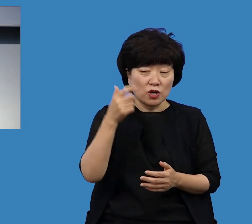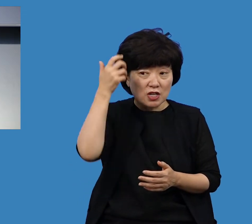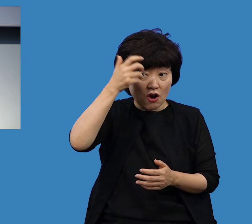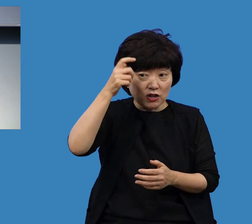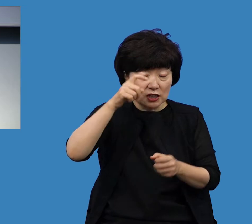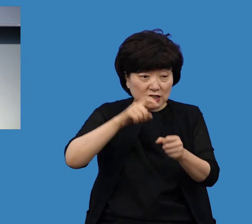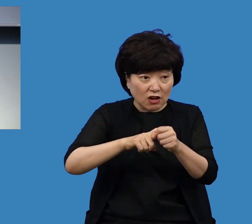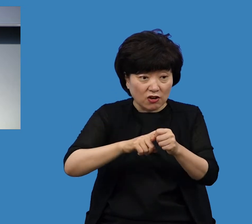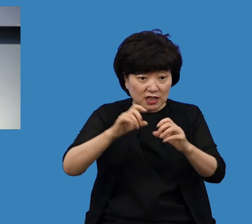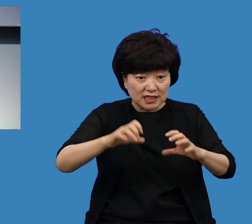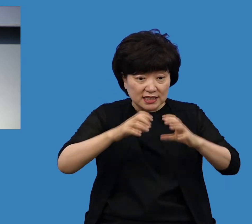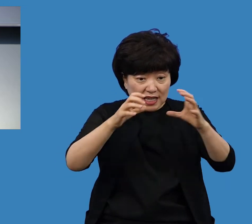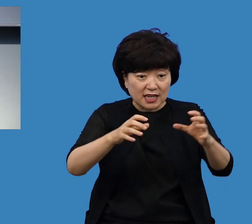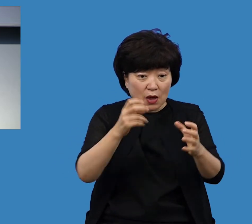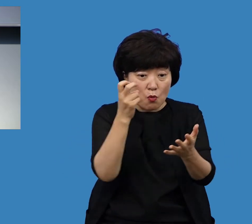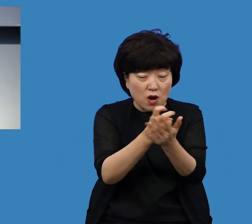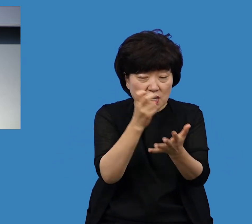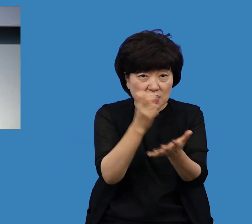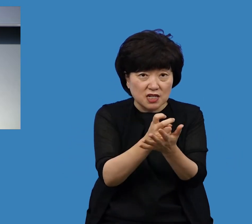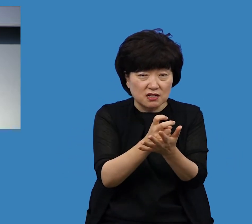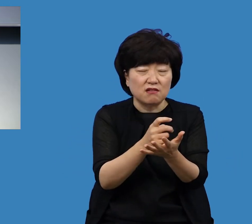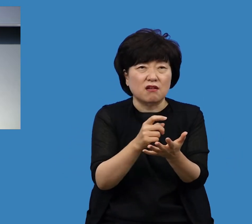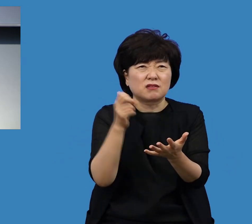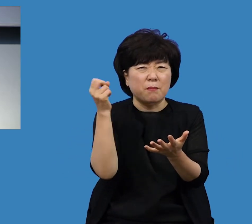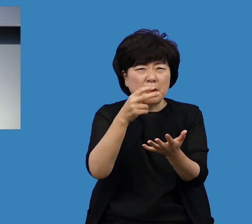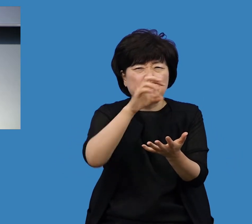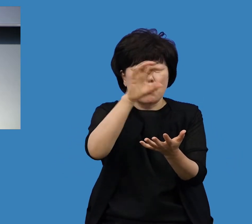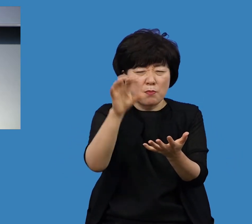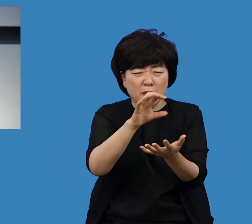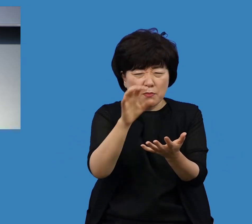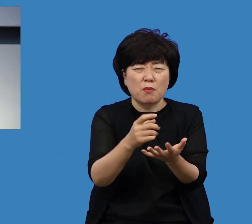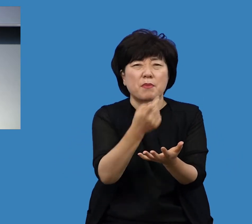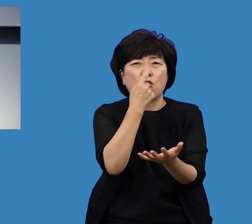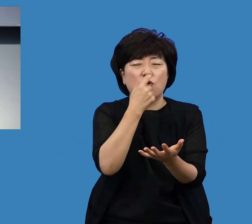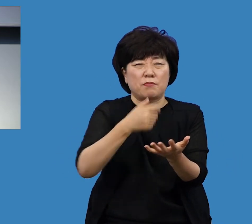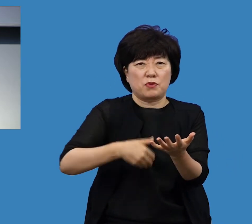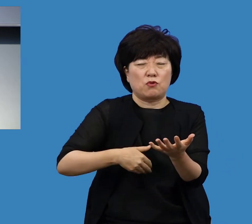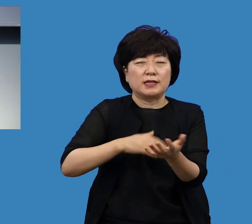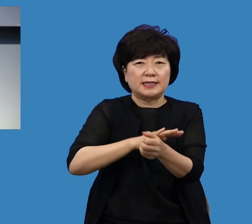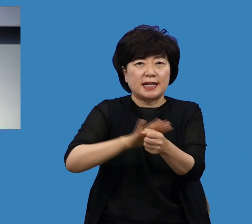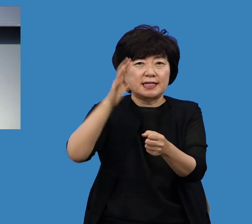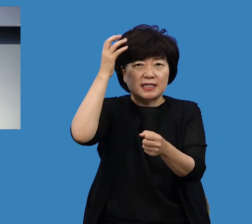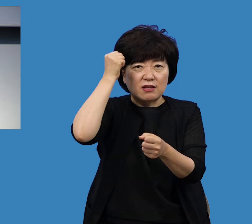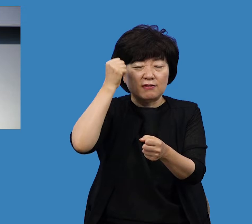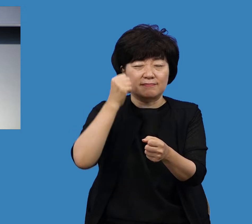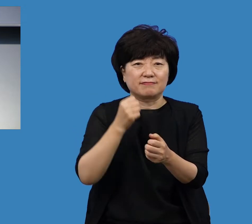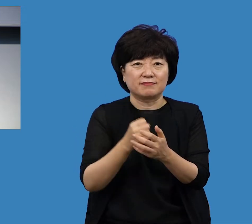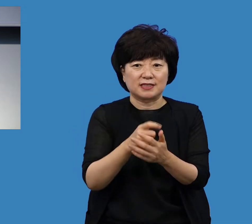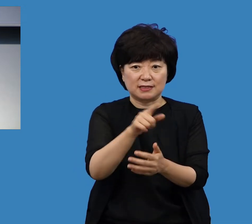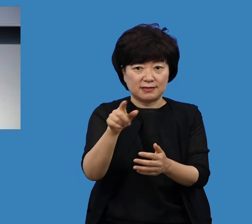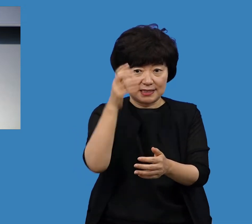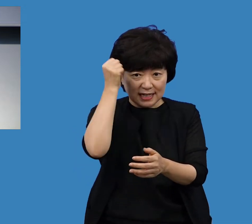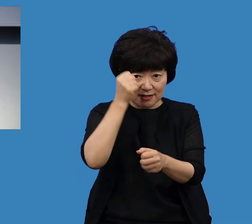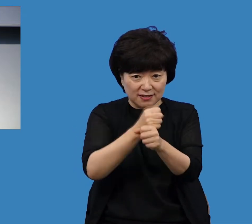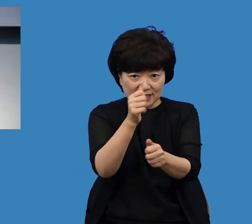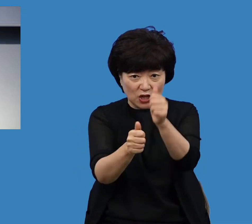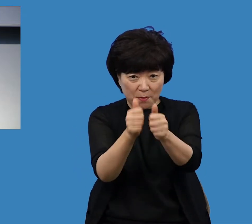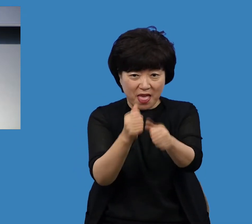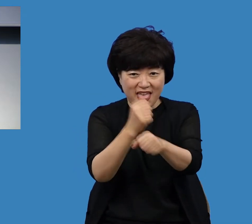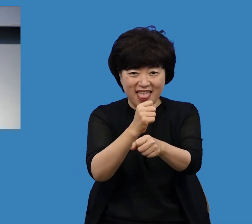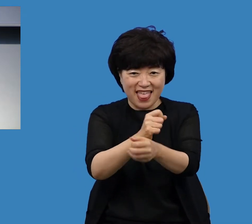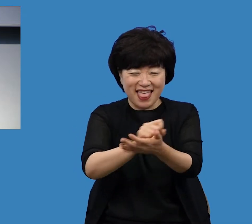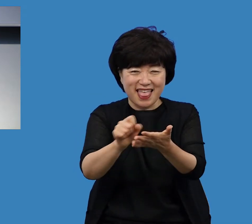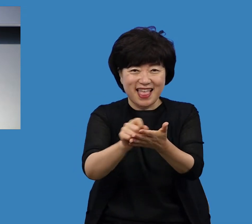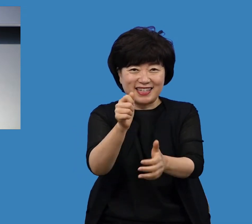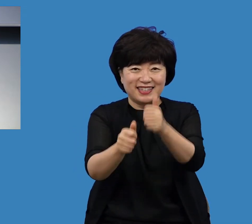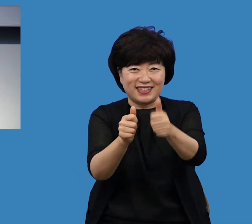세계의 원리를 살펴보는데 계속해서 반복해서 나올 거기 때문에 잘 기억하셔야 돼요. 시험도 봐야 되겠어, 이거. 이